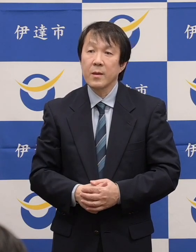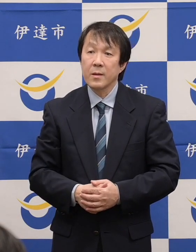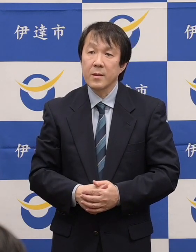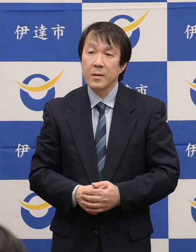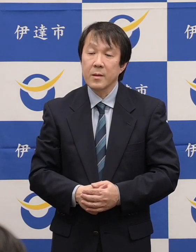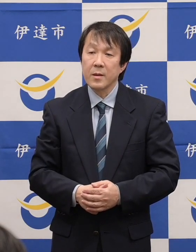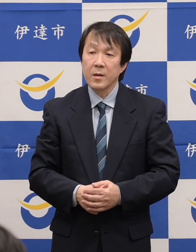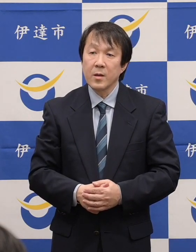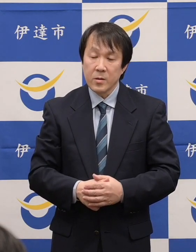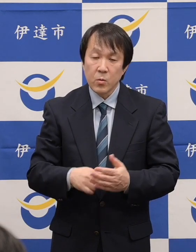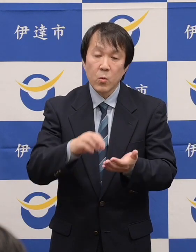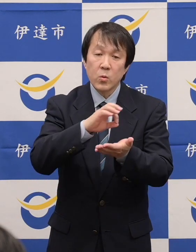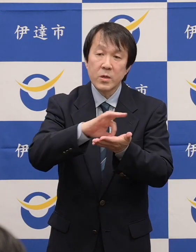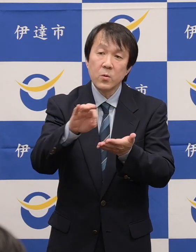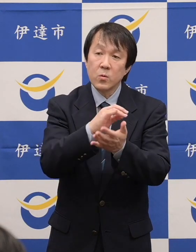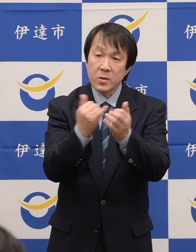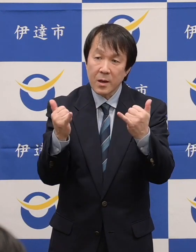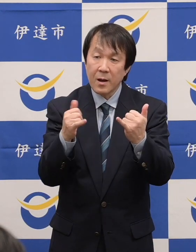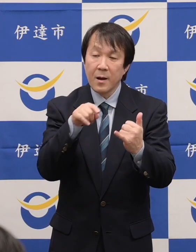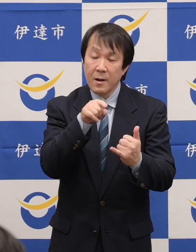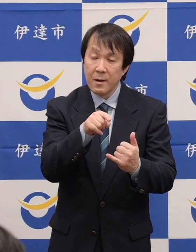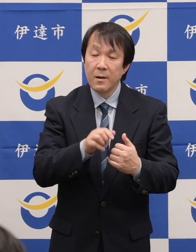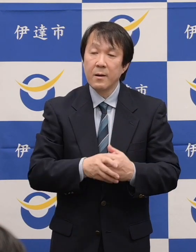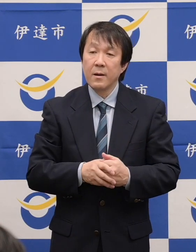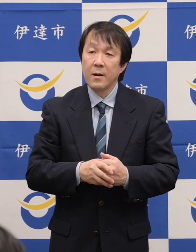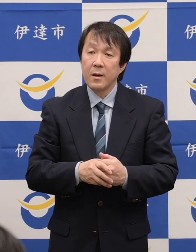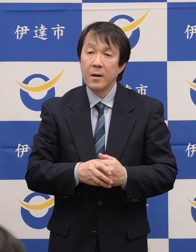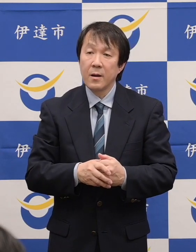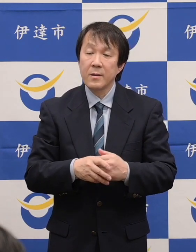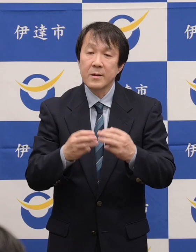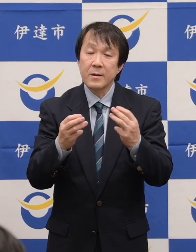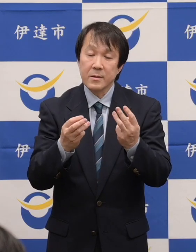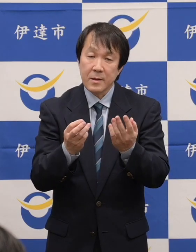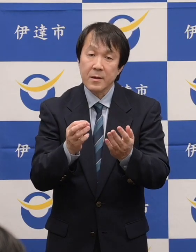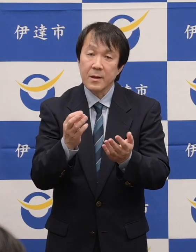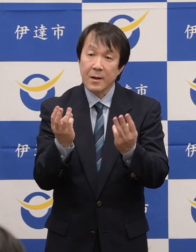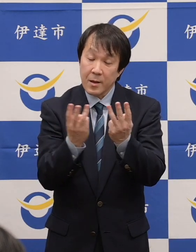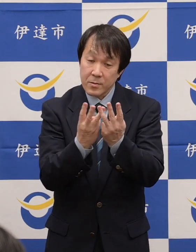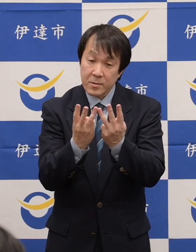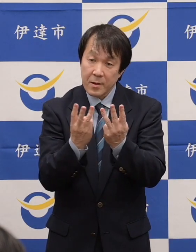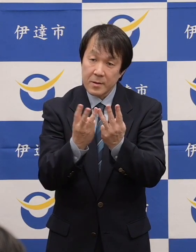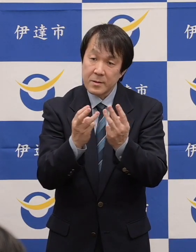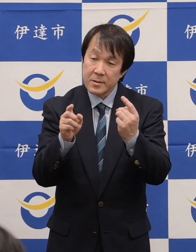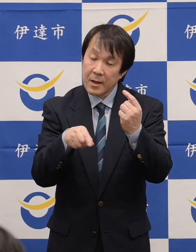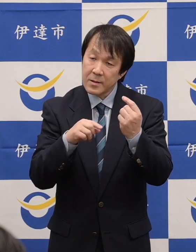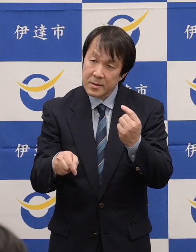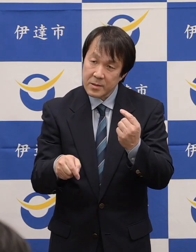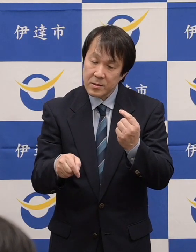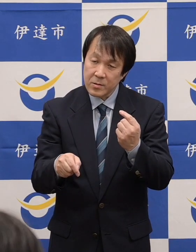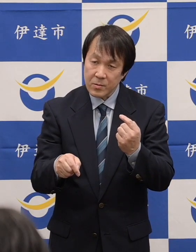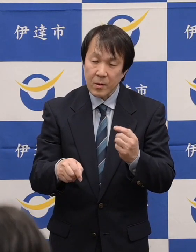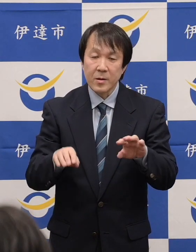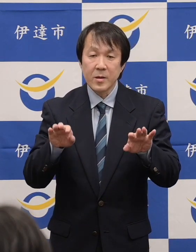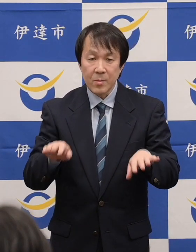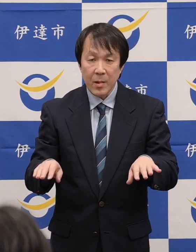ちらのもし利用者が何人とかもし変化があったら教えて